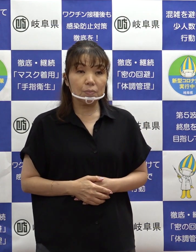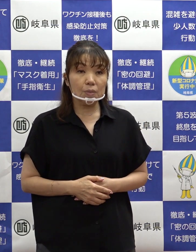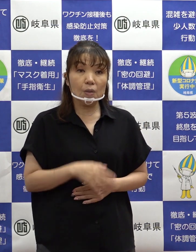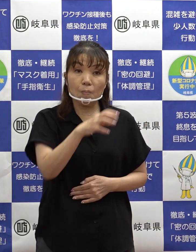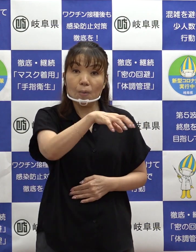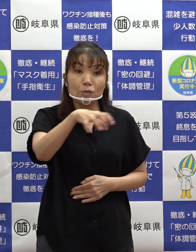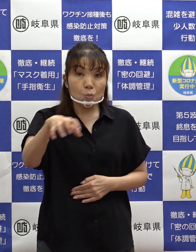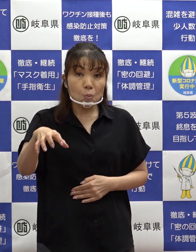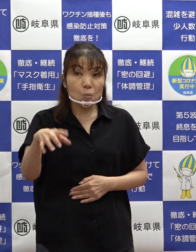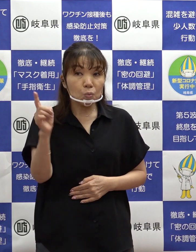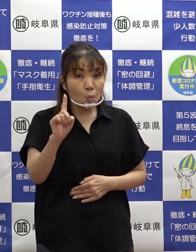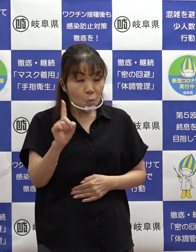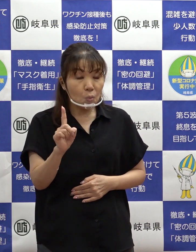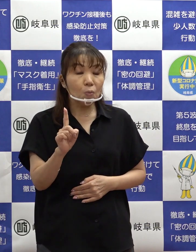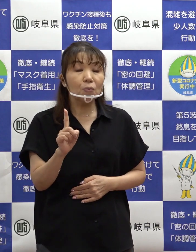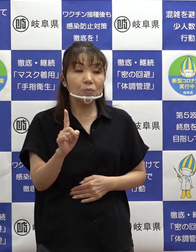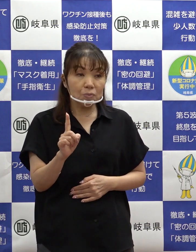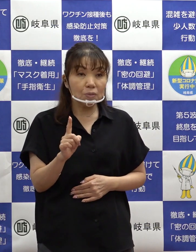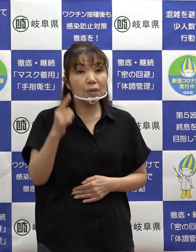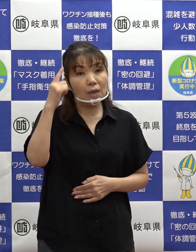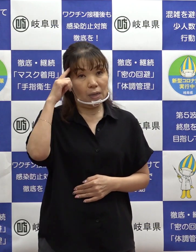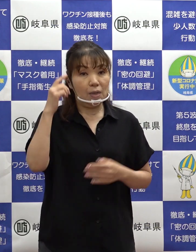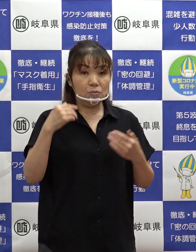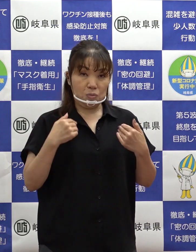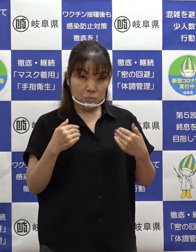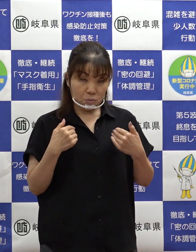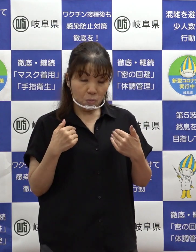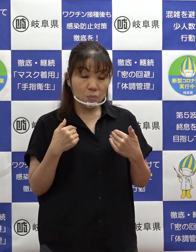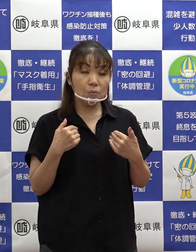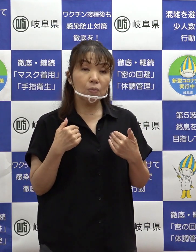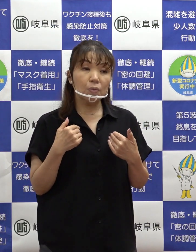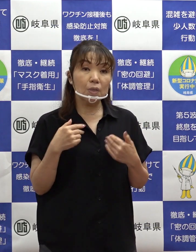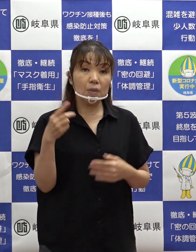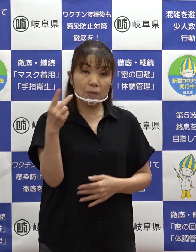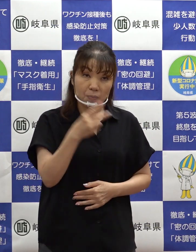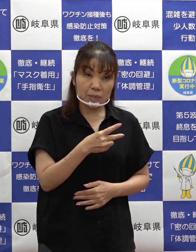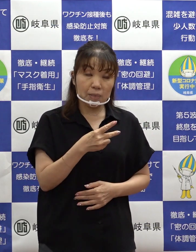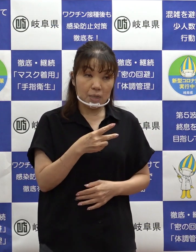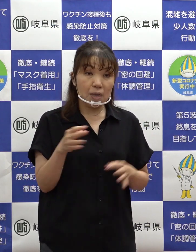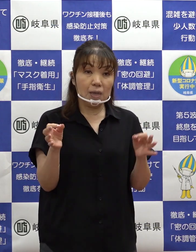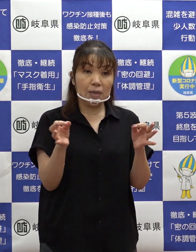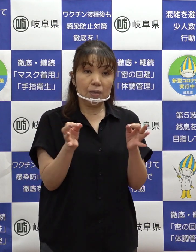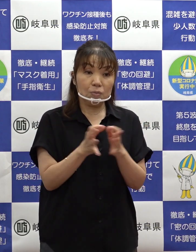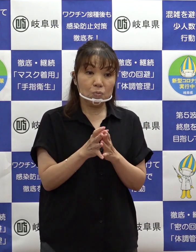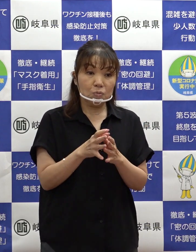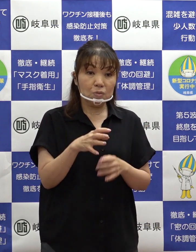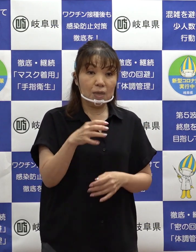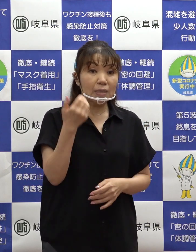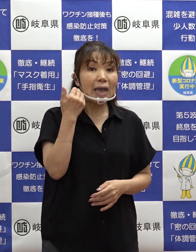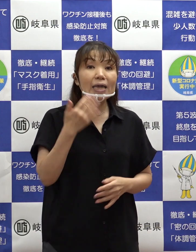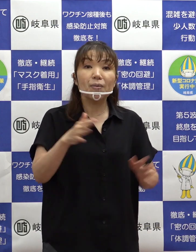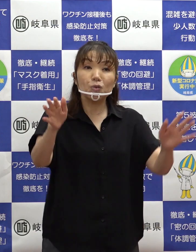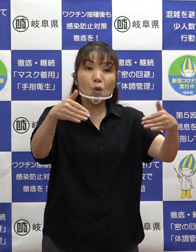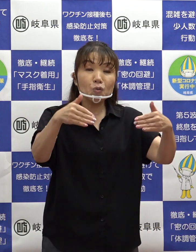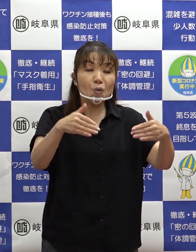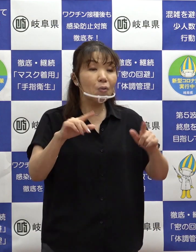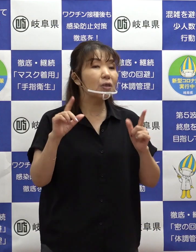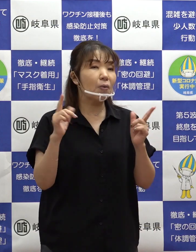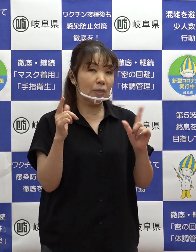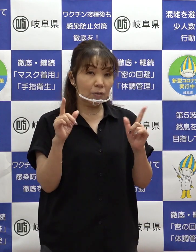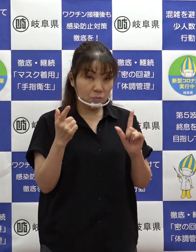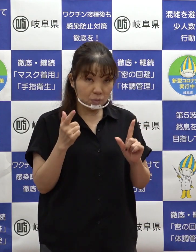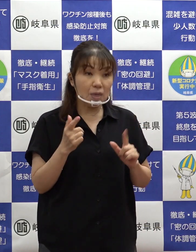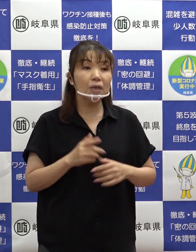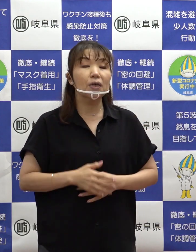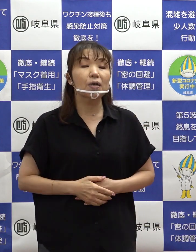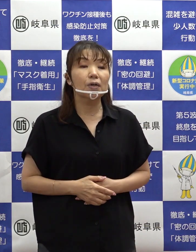場所的にどう考えるかということもあるでしょうし、それからいきなりどこから誰が来てもいいですよということでは